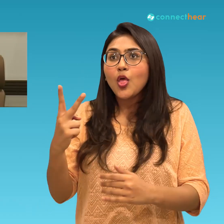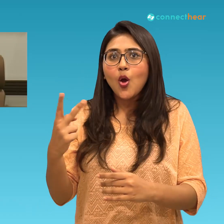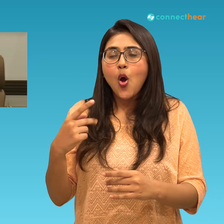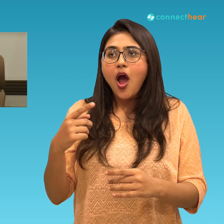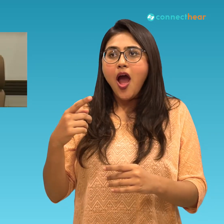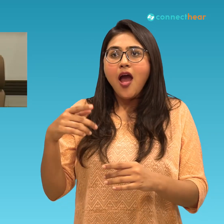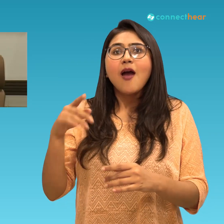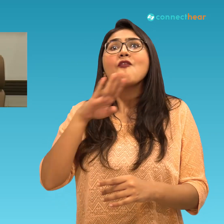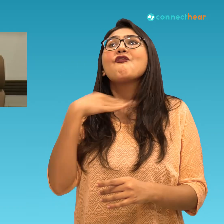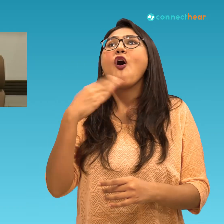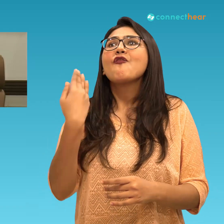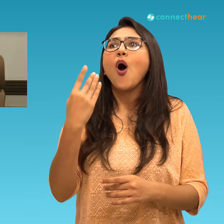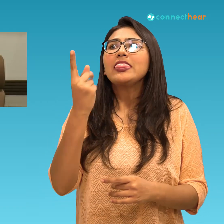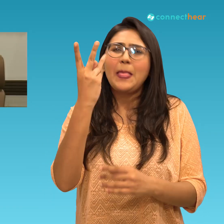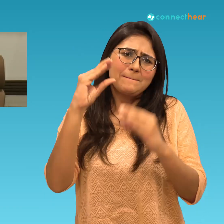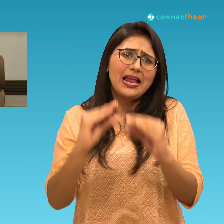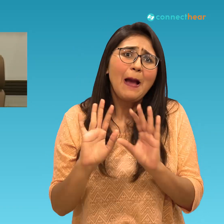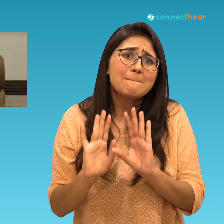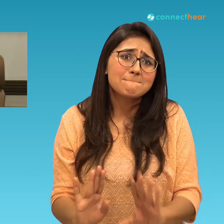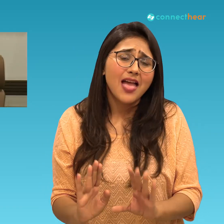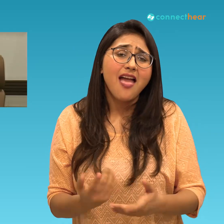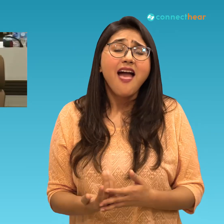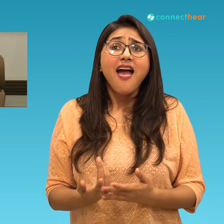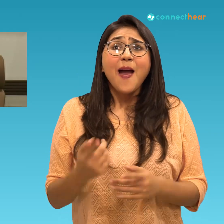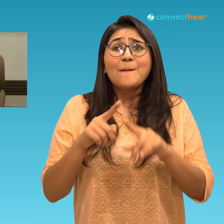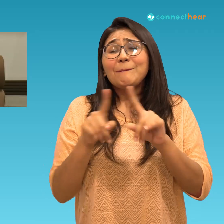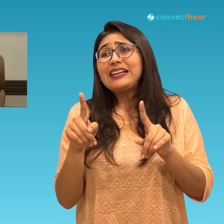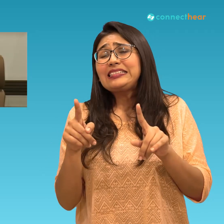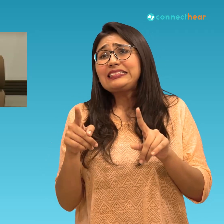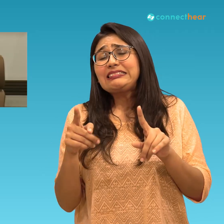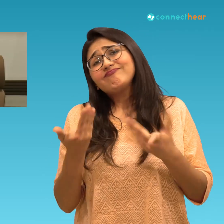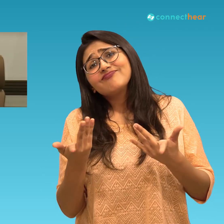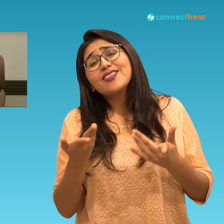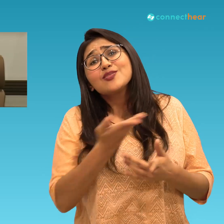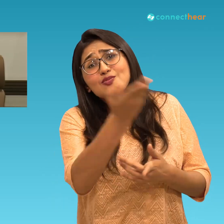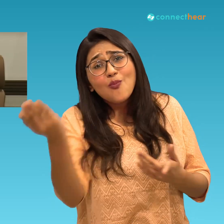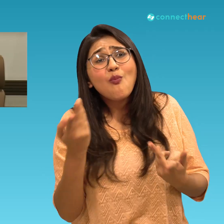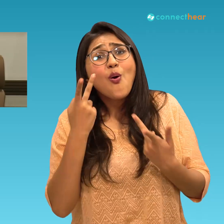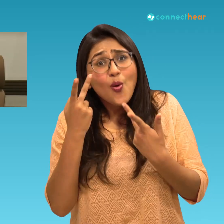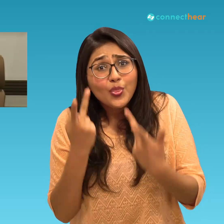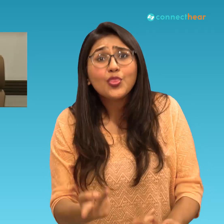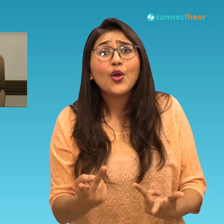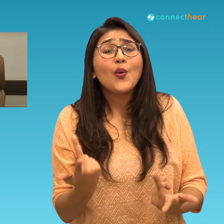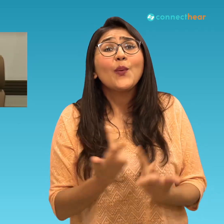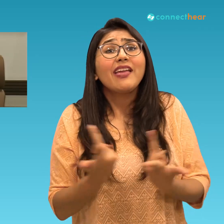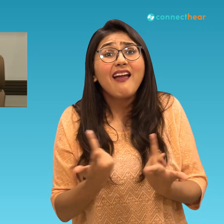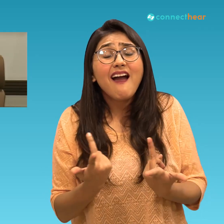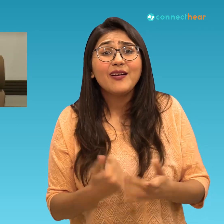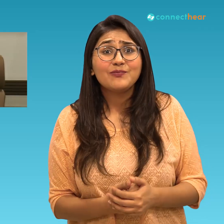2,720 है। तो जब आप डेथ्स की फिगर देखते हैं तो आपका फर्टिलिटी रेट बाकी मुल्कों के मुकाबले